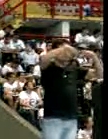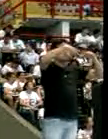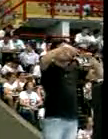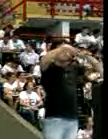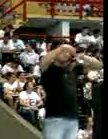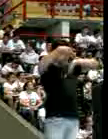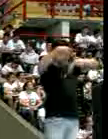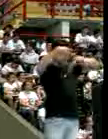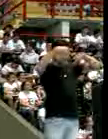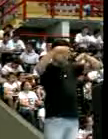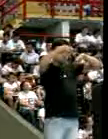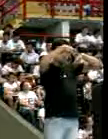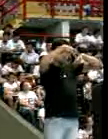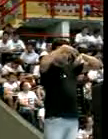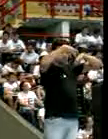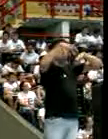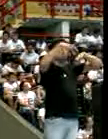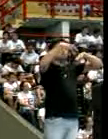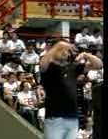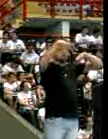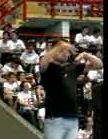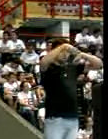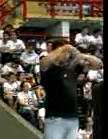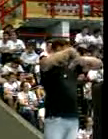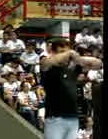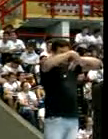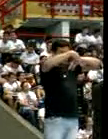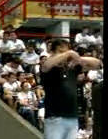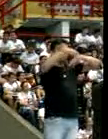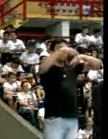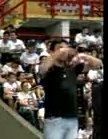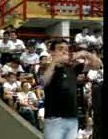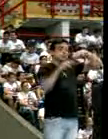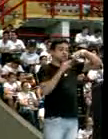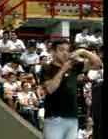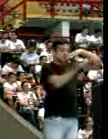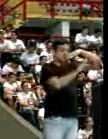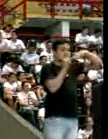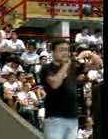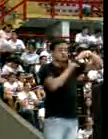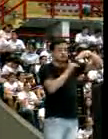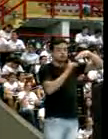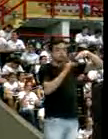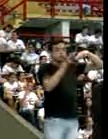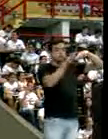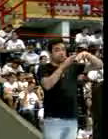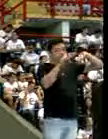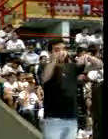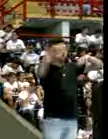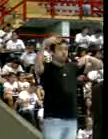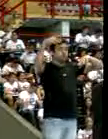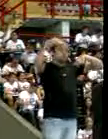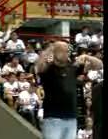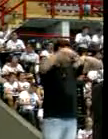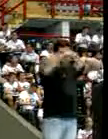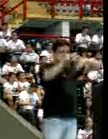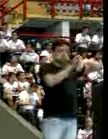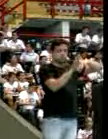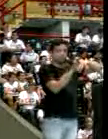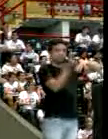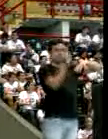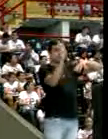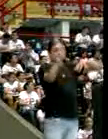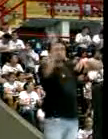Terra, alguns raios penetram, aquecem o solo. A maioria dos raios é